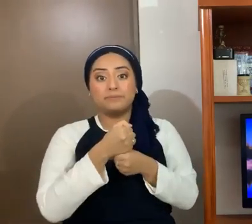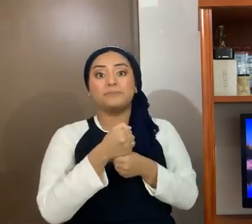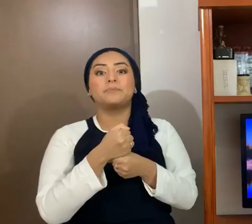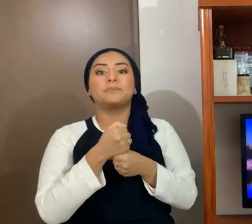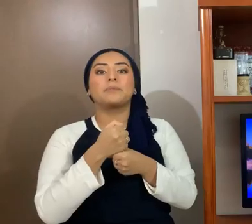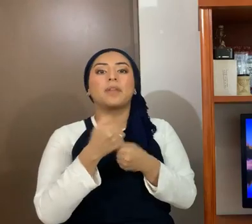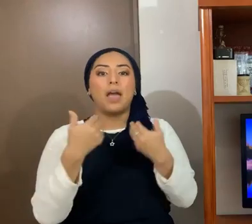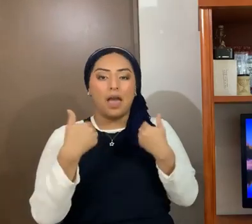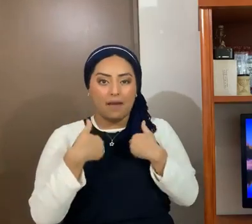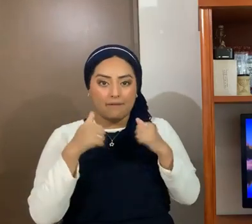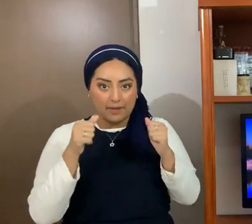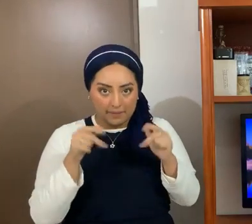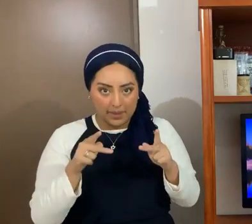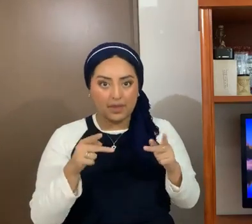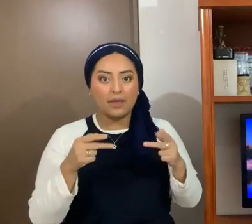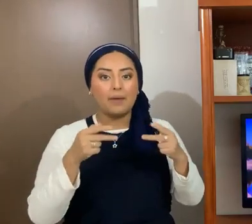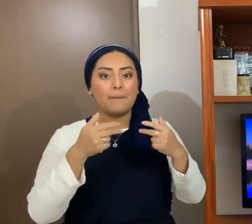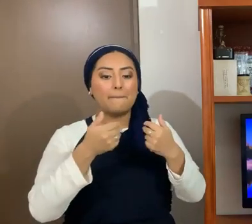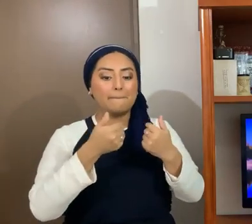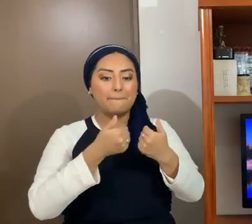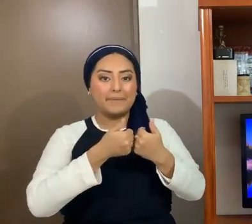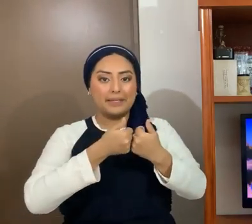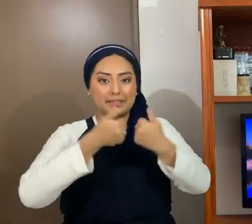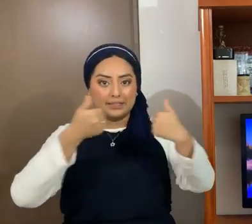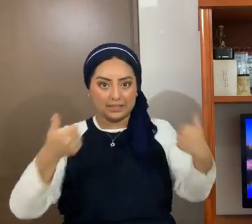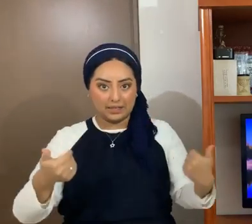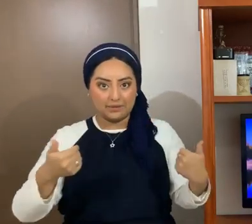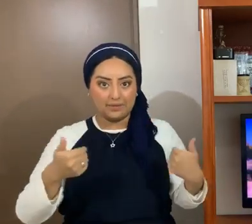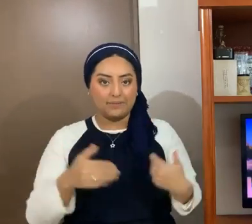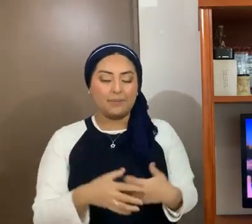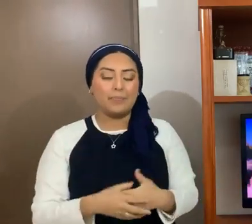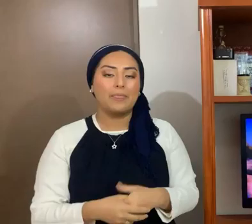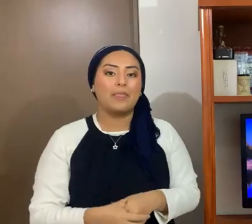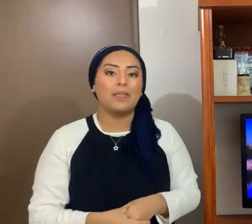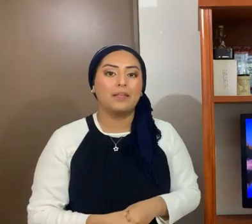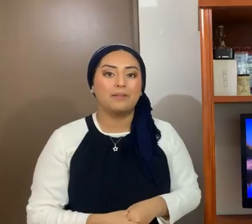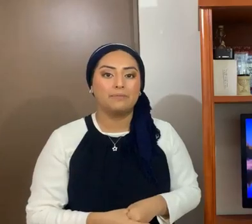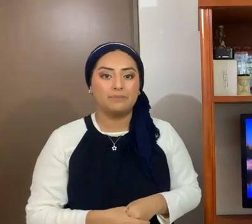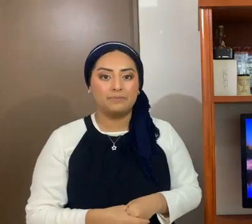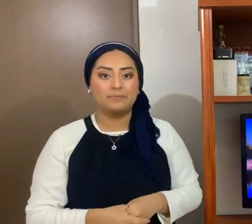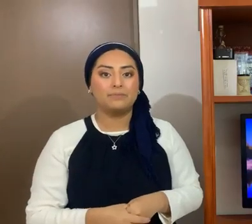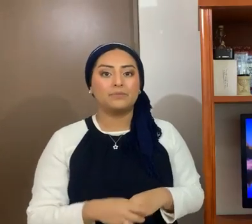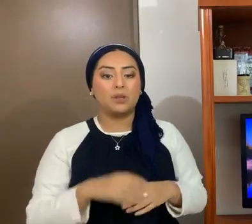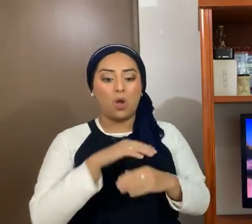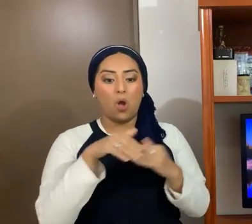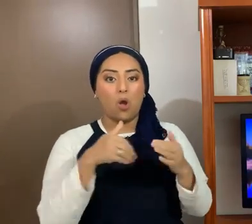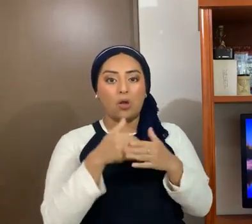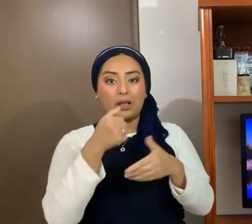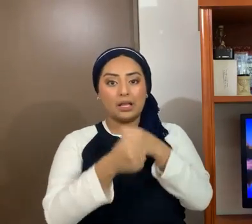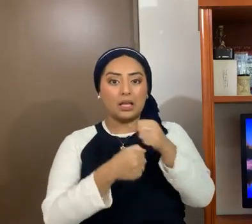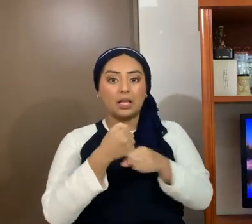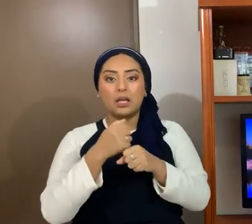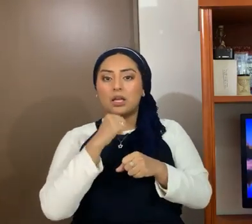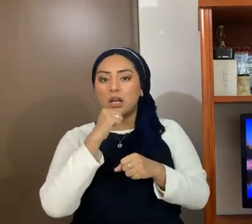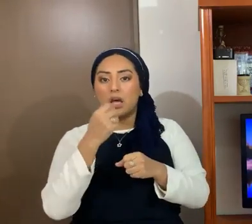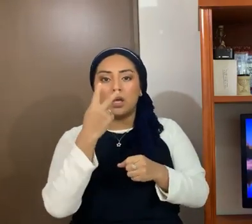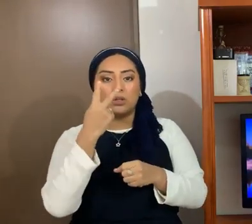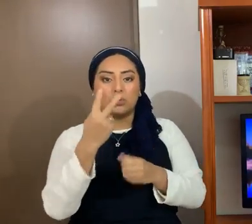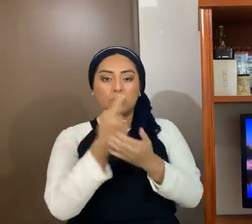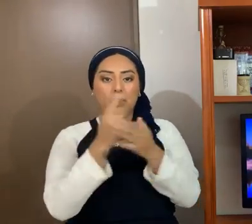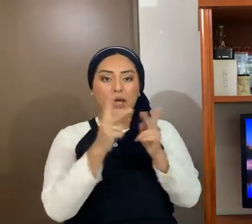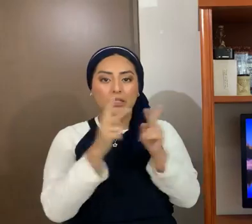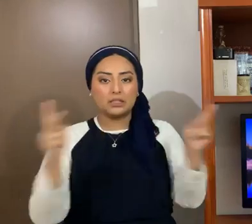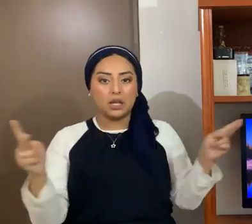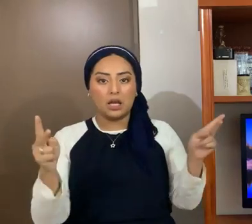ciclo, tenemos la oportunidad prácticamente de no tener parashot dobles. En todo el año no vamos a tener parashot dobles, vamos a